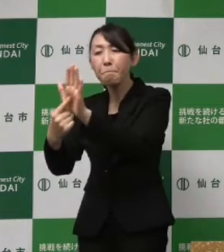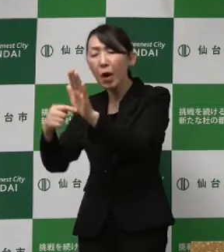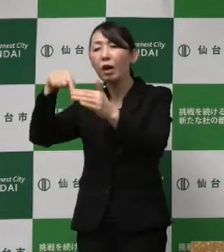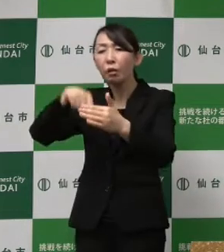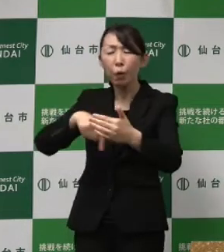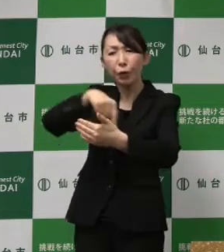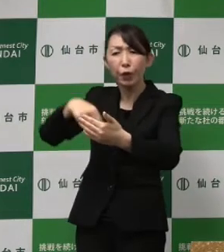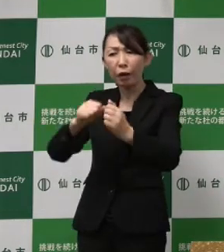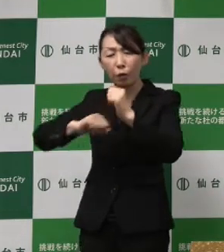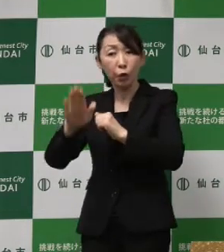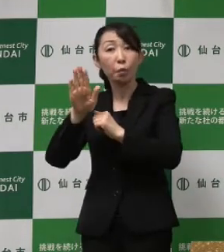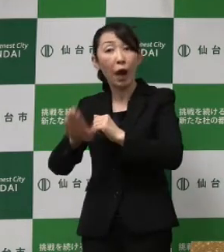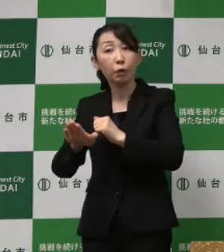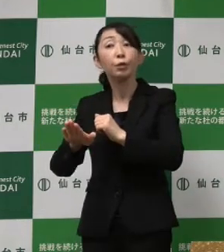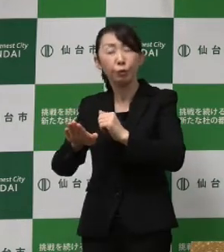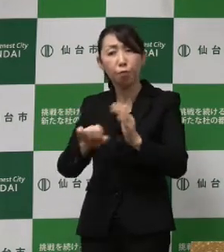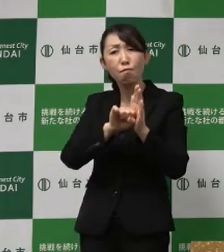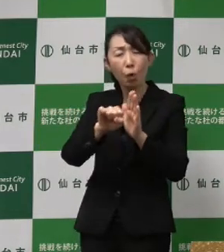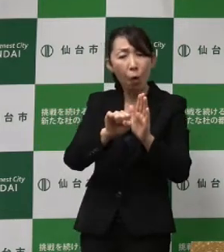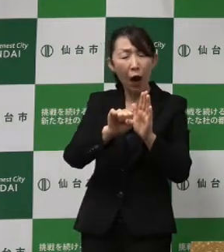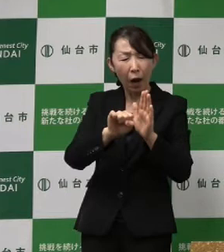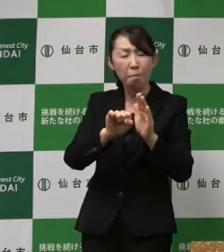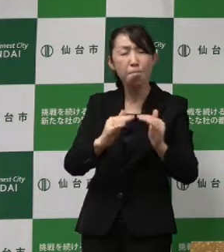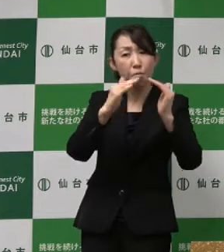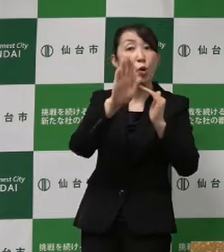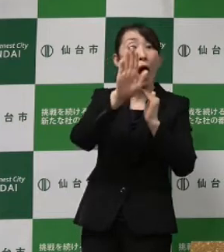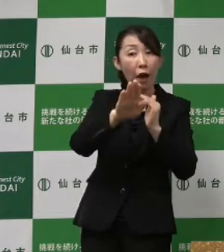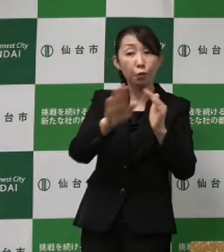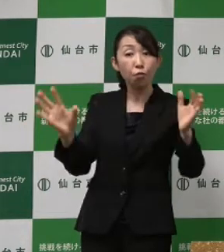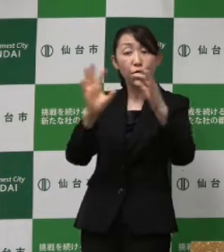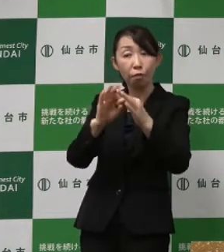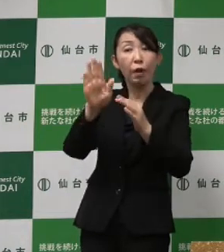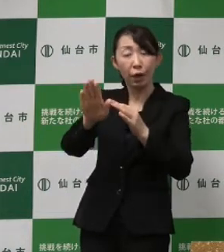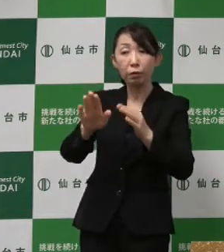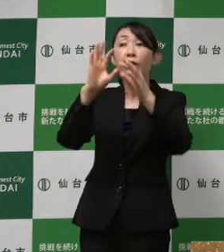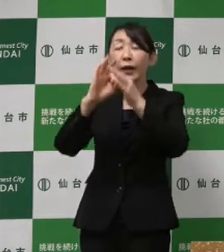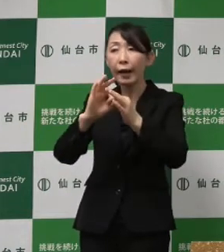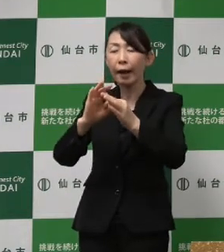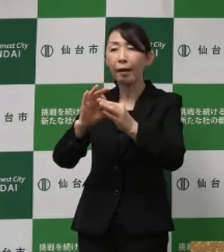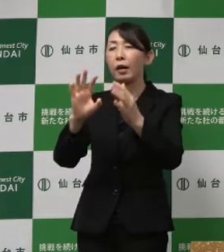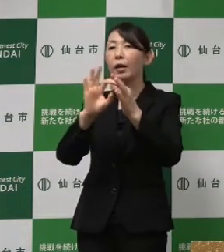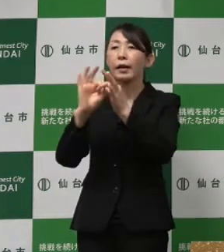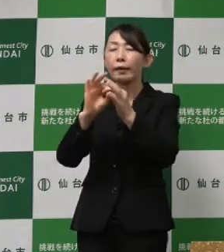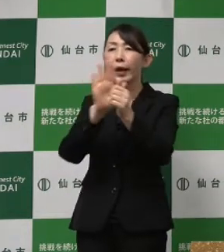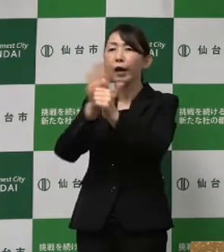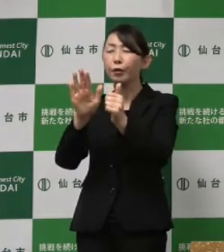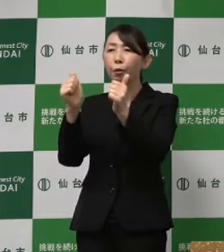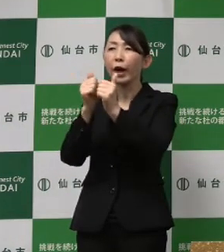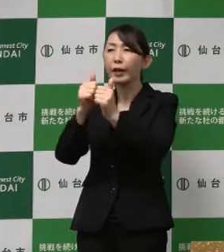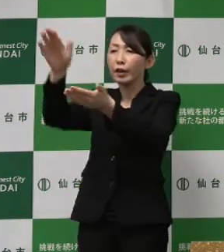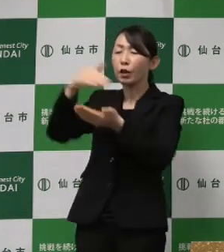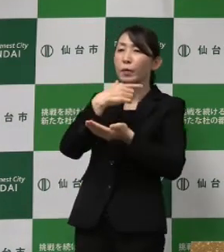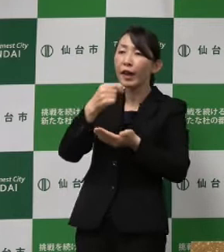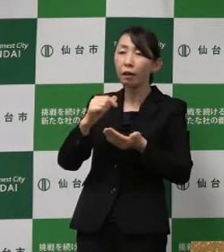り組んでいて、こういうふうな成果を上げているのだ、だからこそ関係閣僚会合をぜひ来てもらいたいんだ